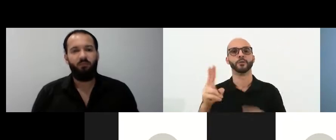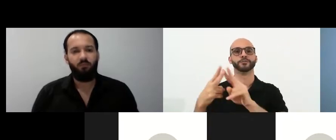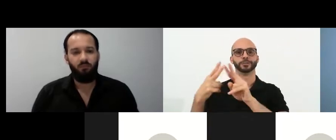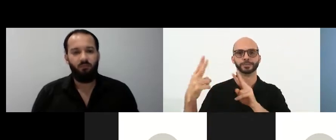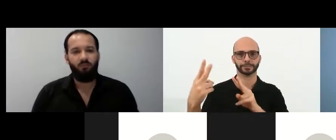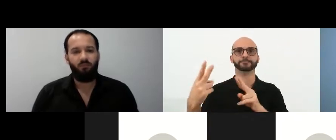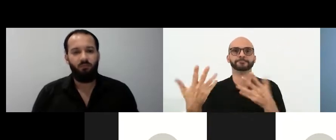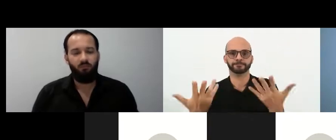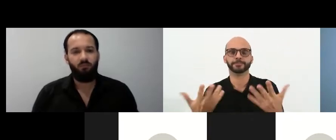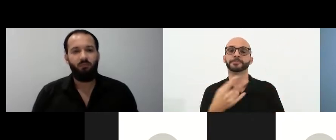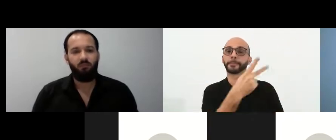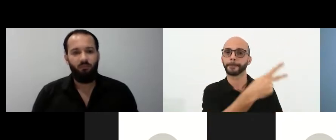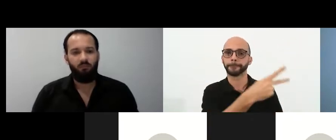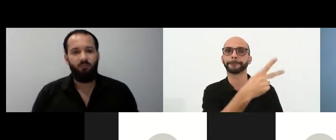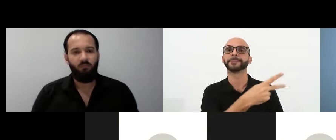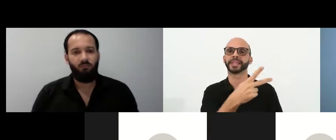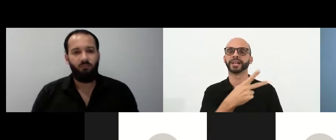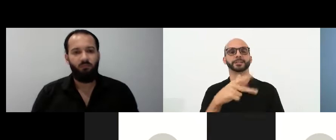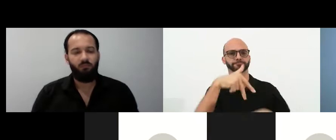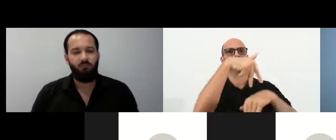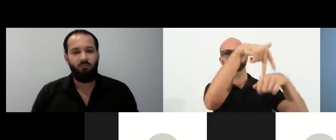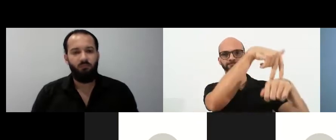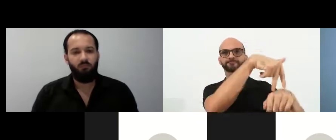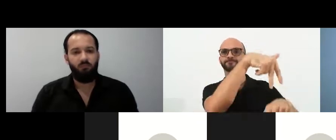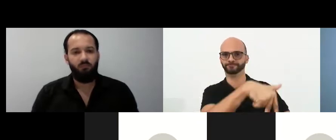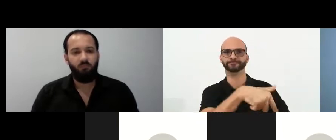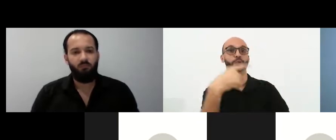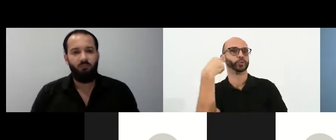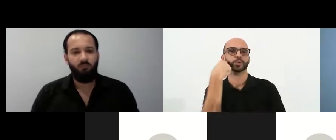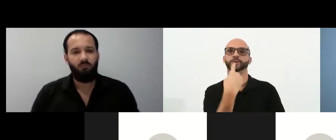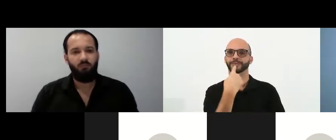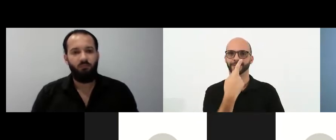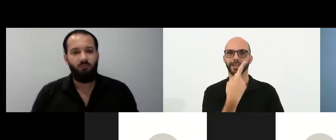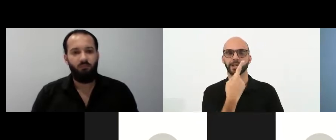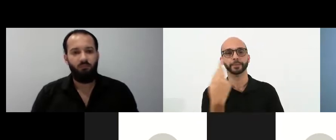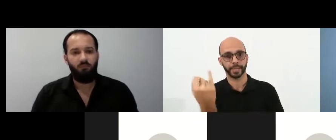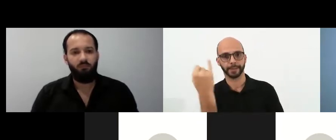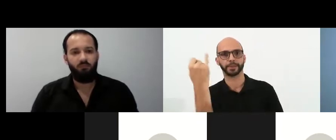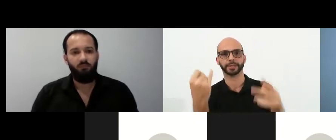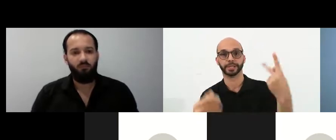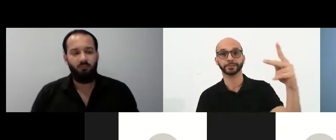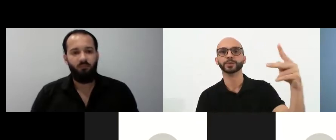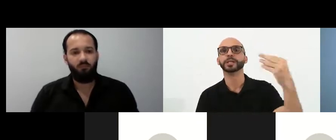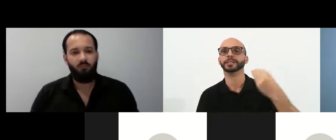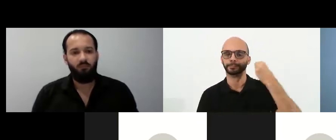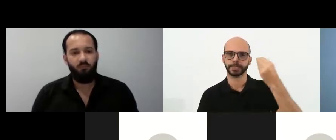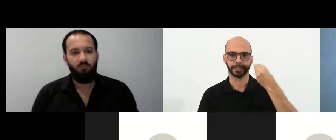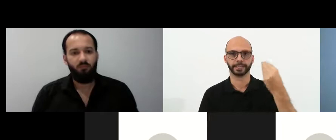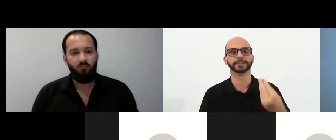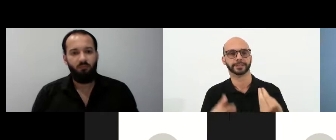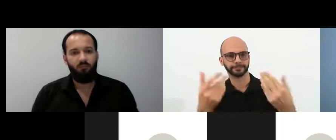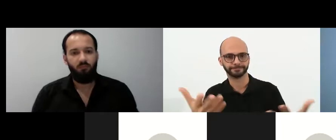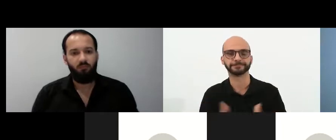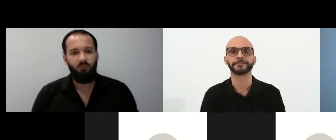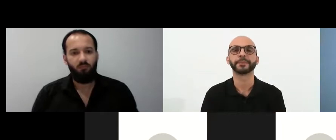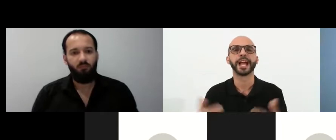à distância e de forma remota. Os dois, eles estão presentes, são surdos, e é muito importante